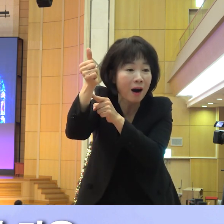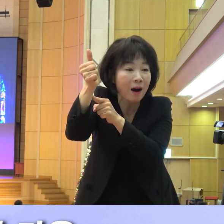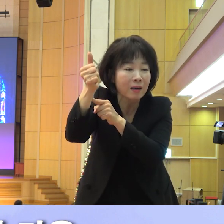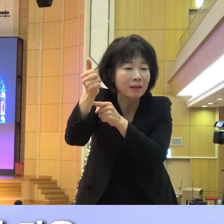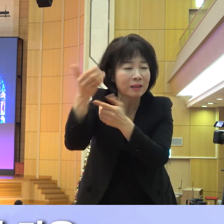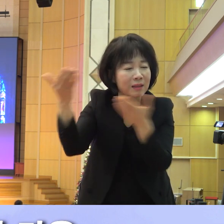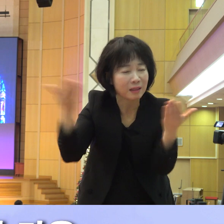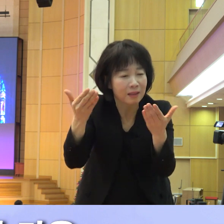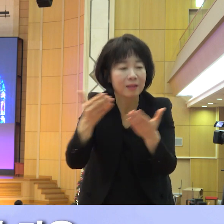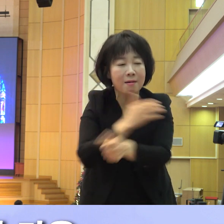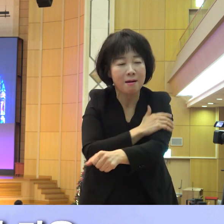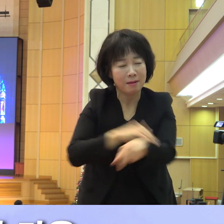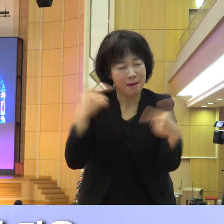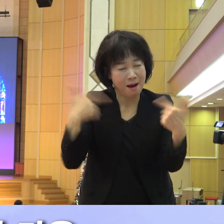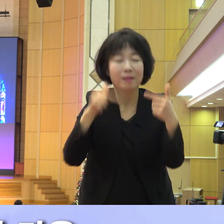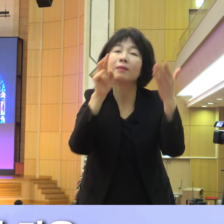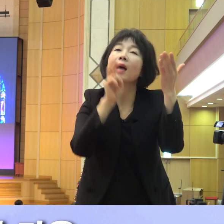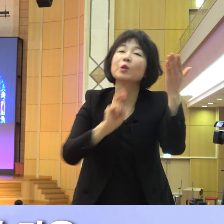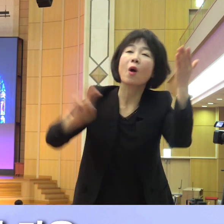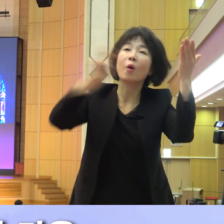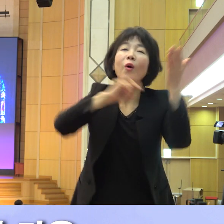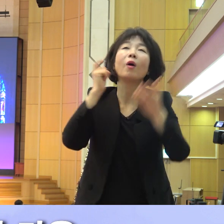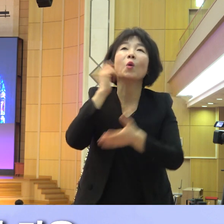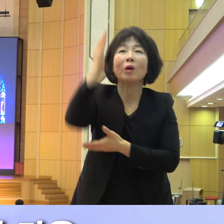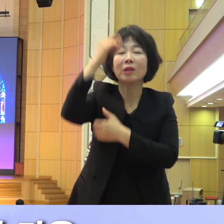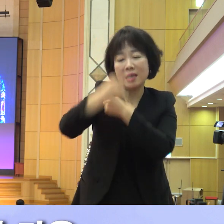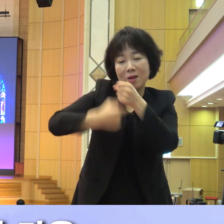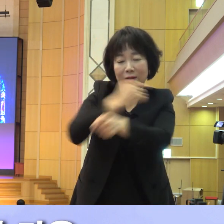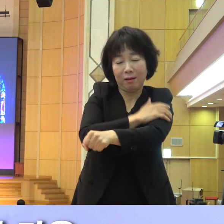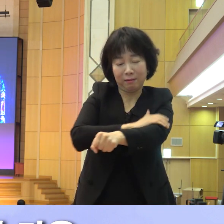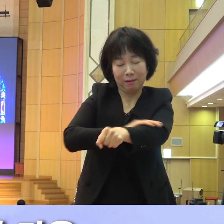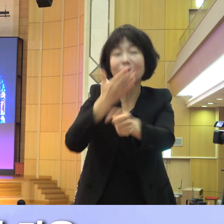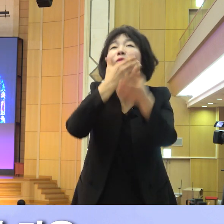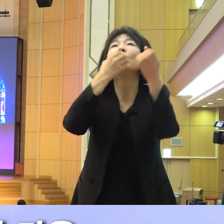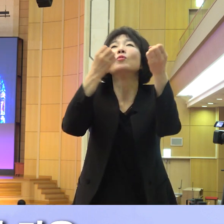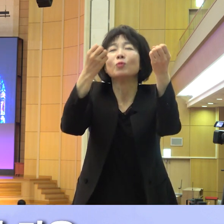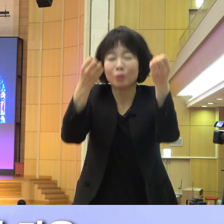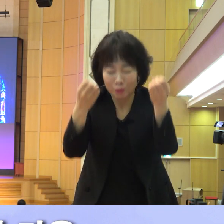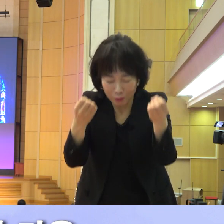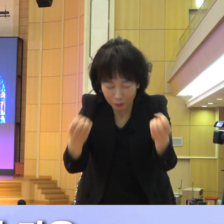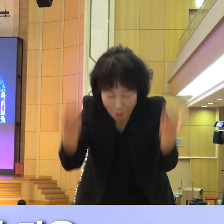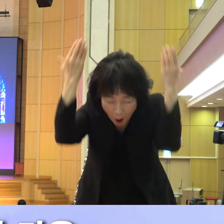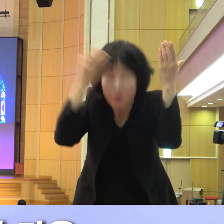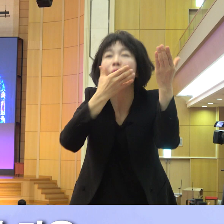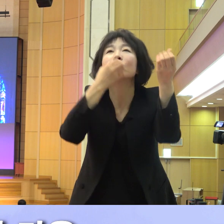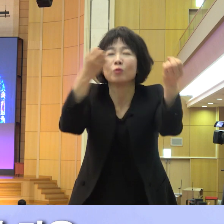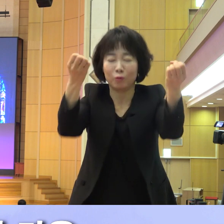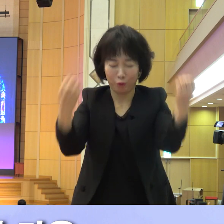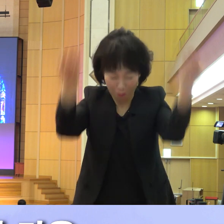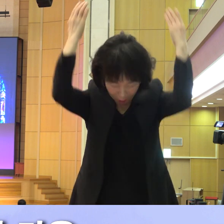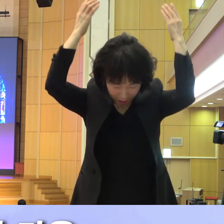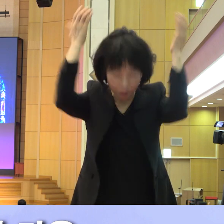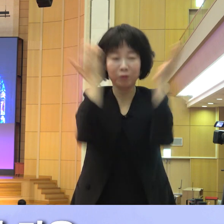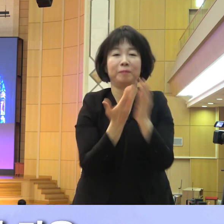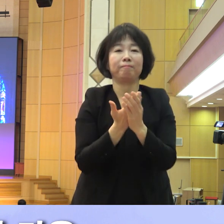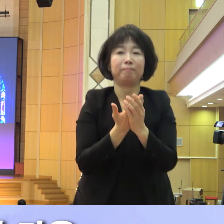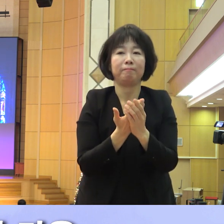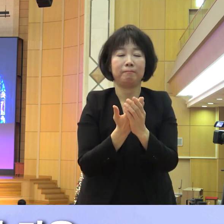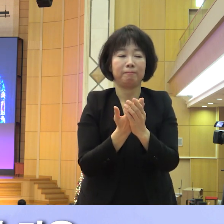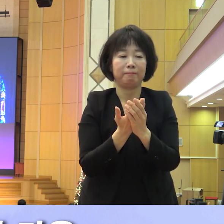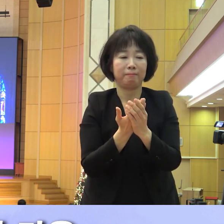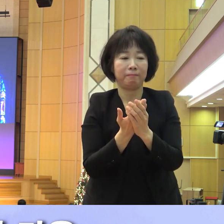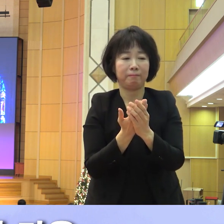동안에 항상 찬송하며 살아갈 수 있는 한 해가 될 수 있도록 주님께서 축복하여 주시옵소서.